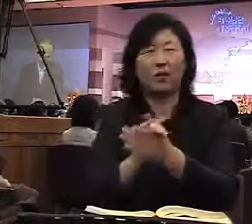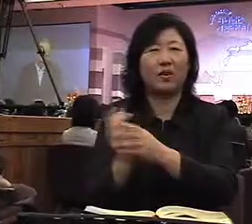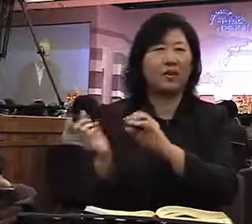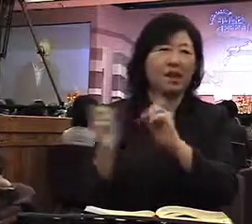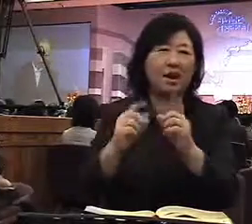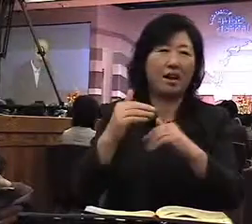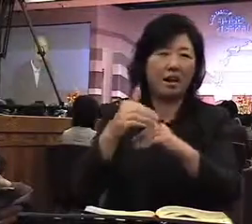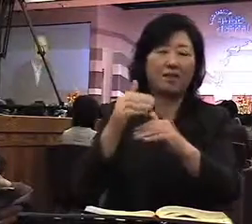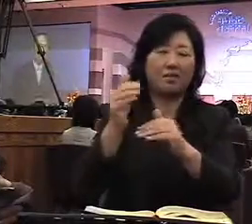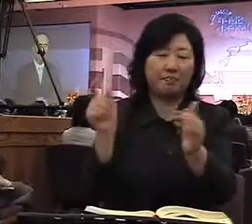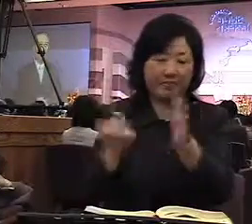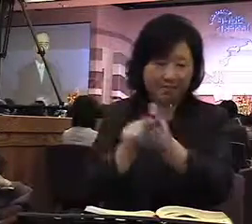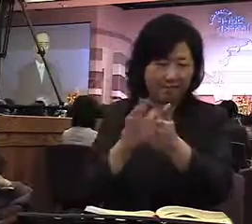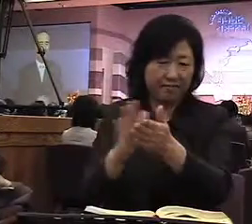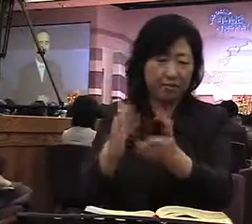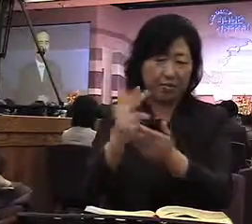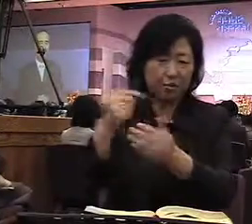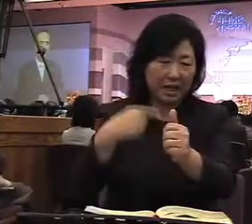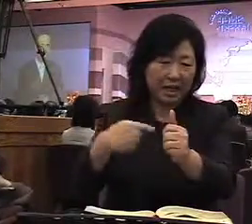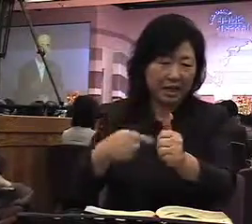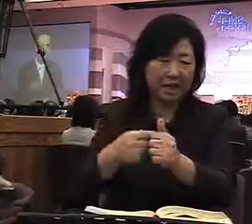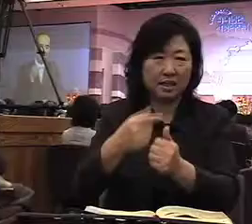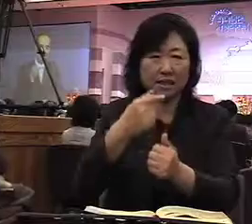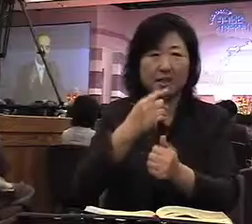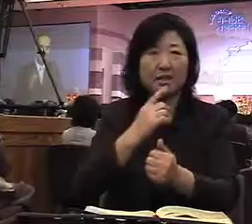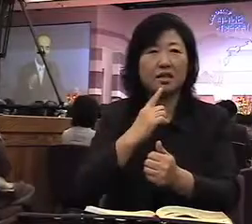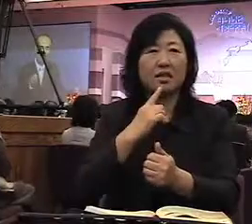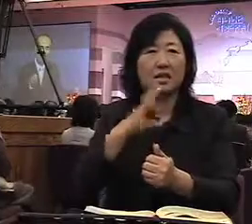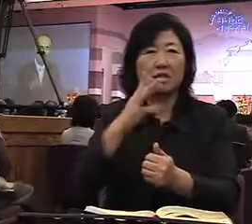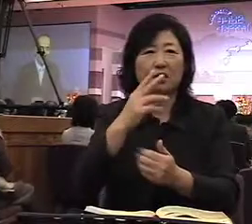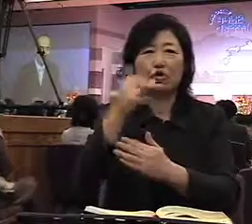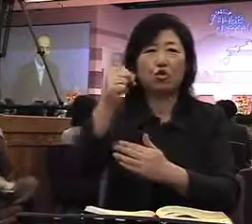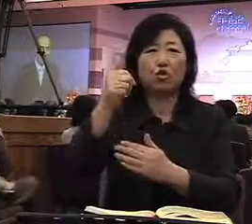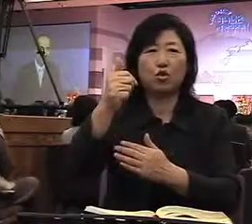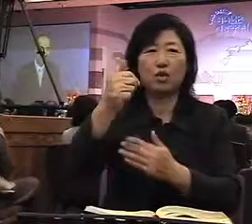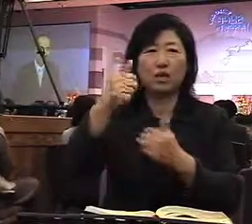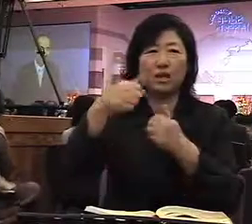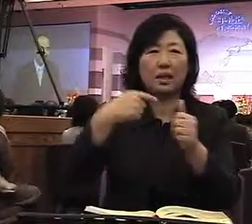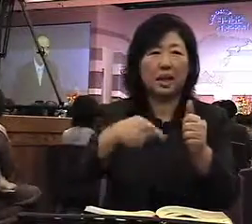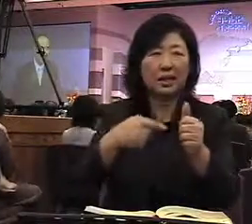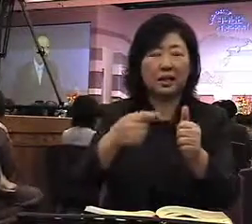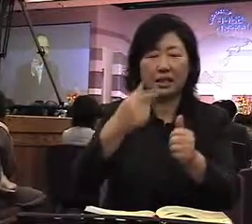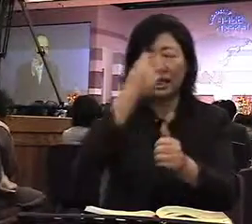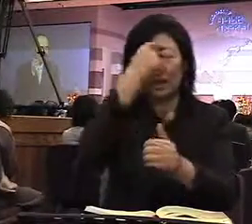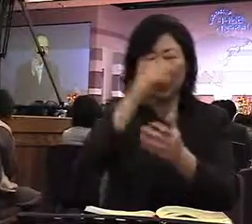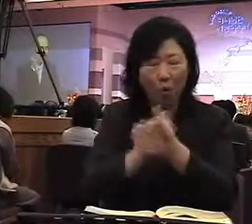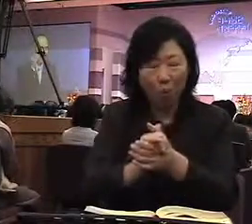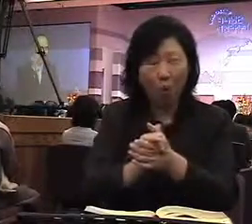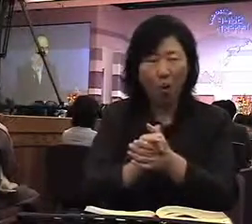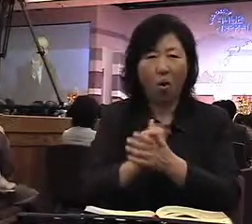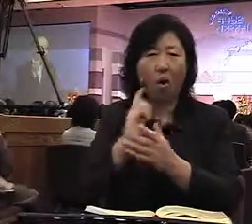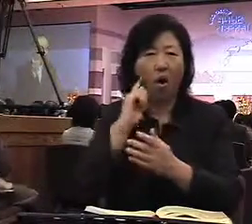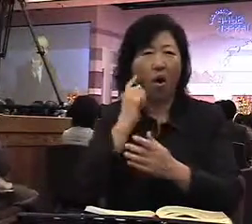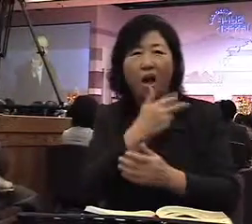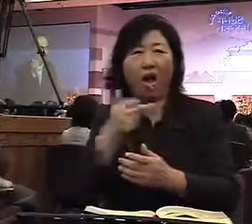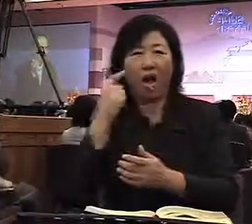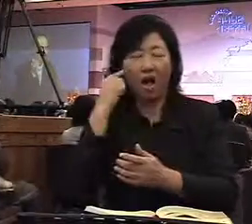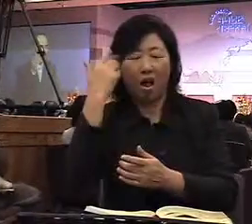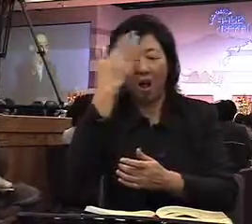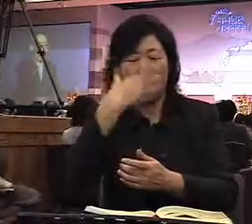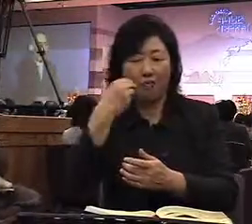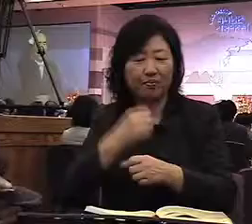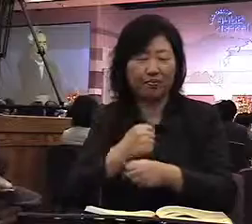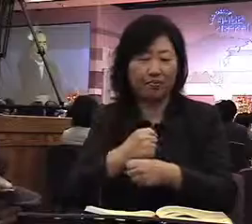믿습니다. 그렇습니다. 주님이 가르친 유일한 기도, 주기도는 얼마나 아름답습니까? 우리가 꿈꾸는 가장 좋은